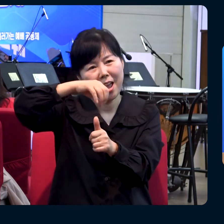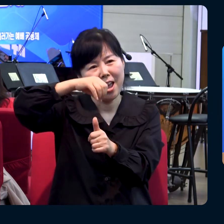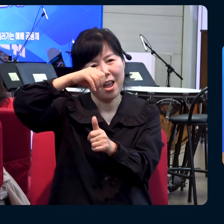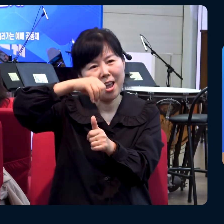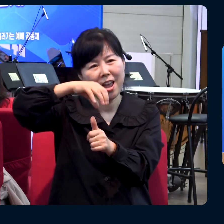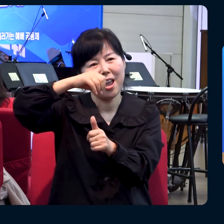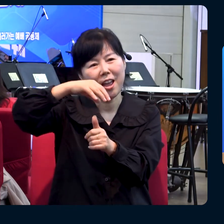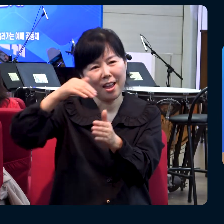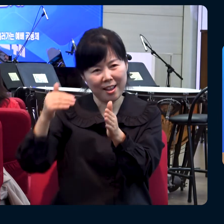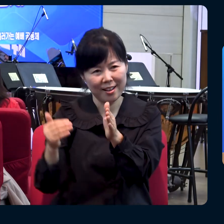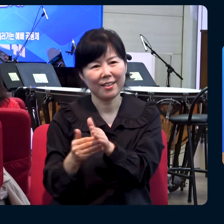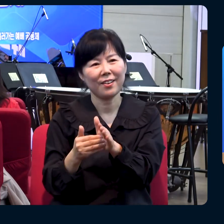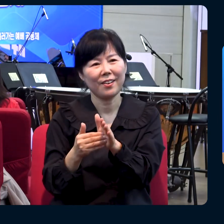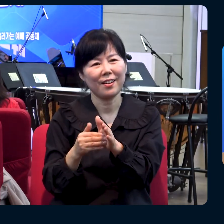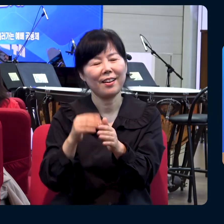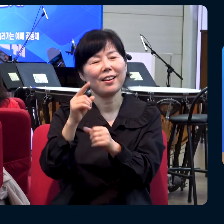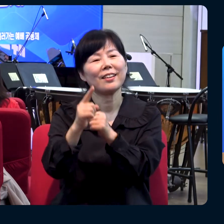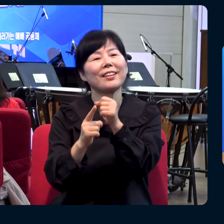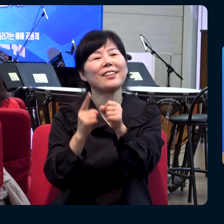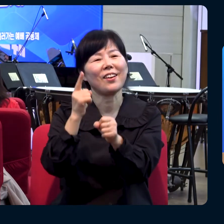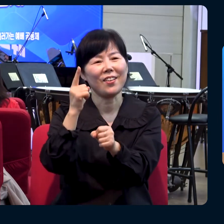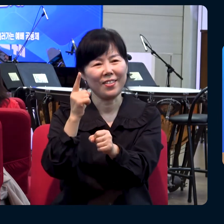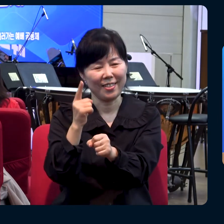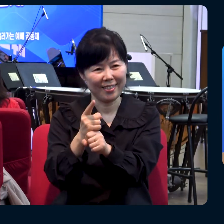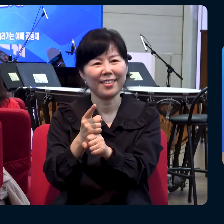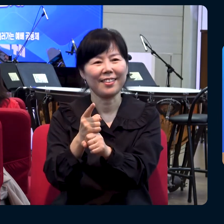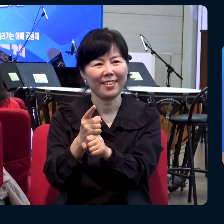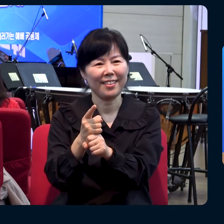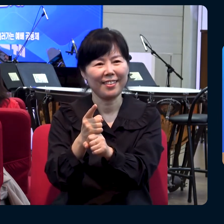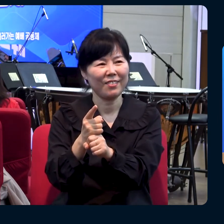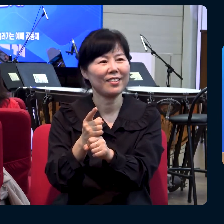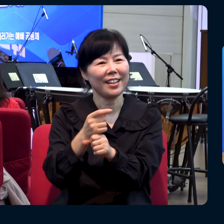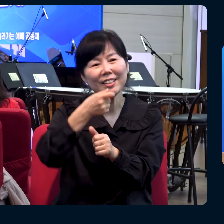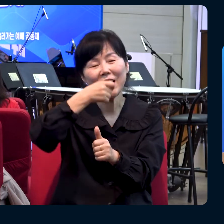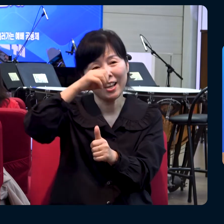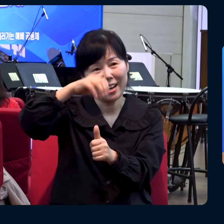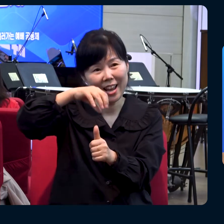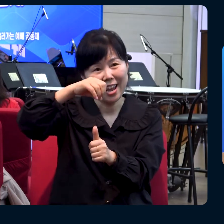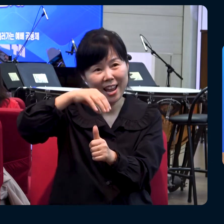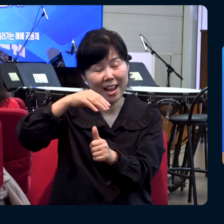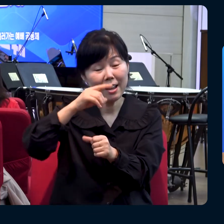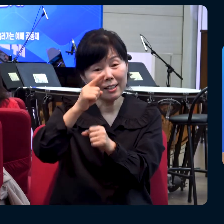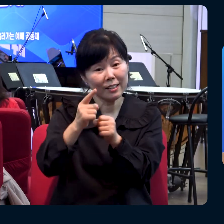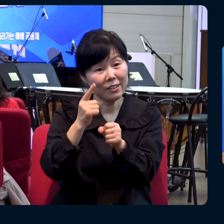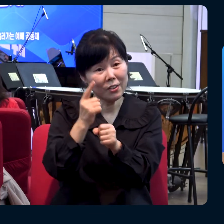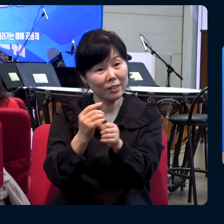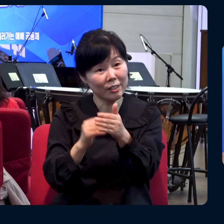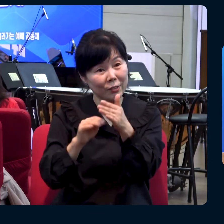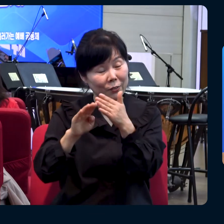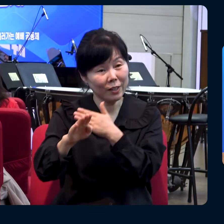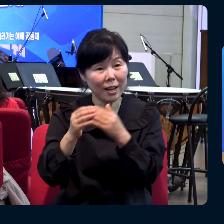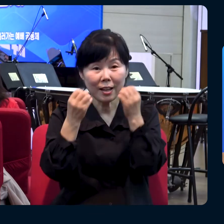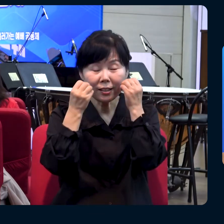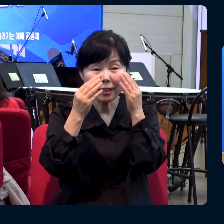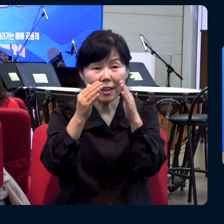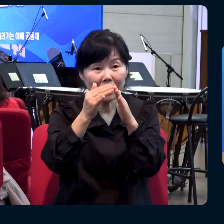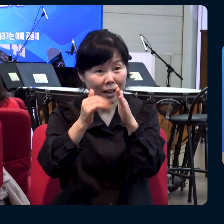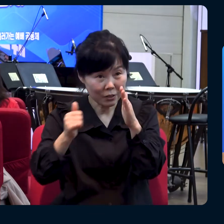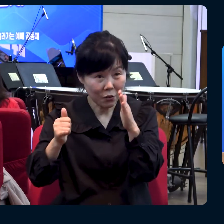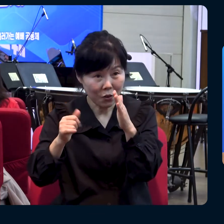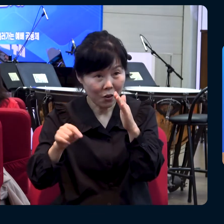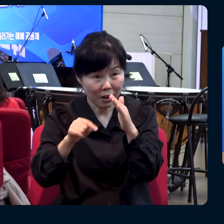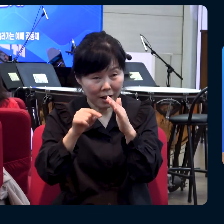받았습니다. 1년이 됐어요. 세례 받으셨는데 1년 만에 세례를 받으셨는데 1년이 지난 어느 날